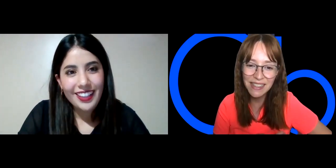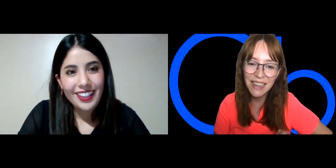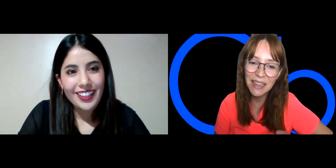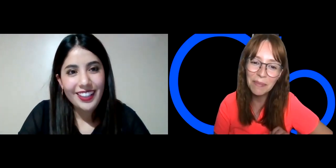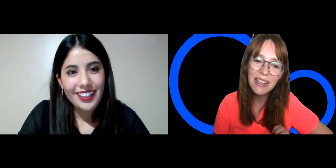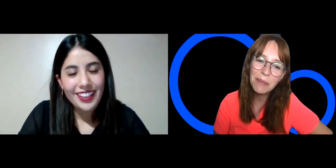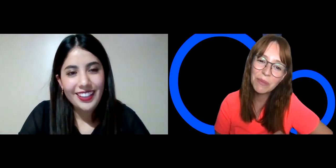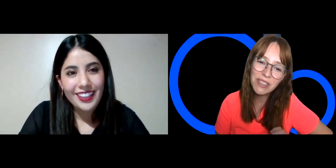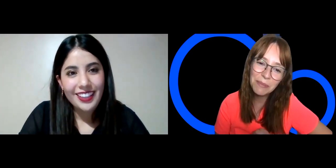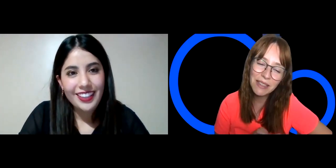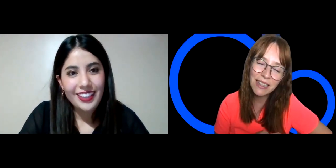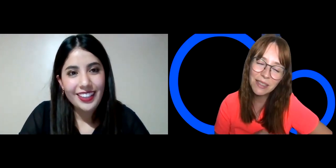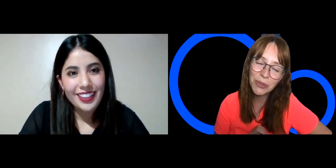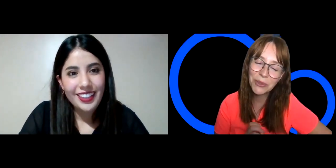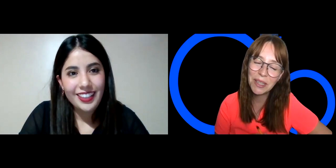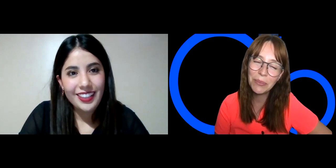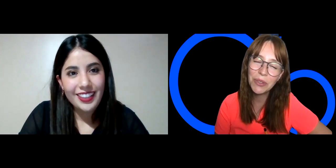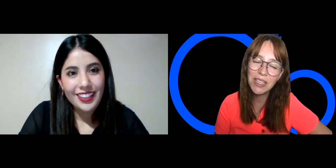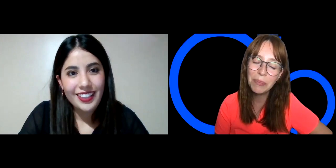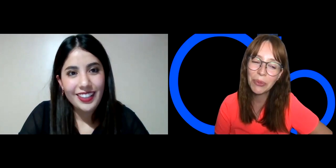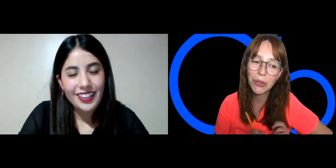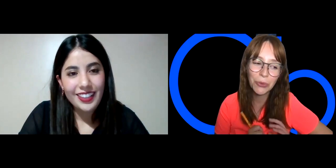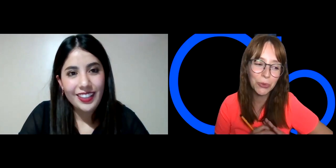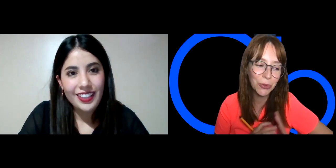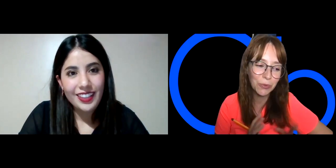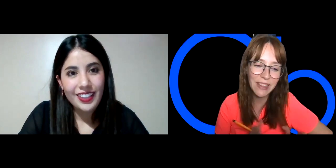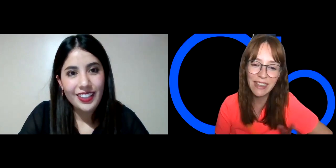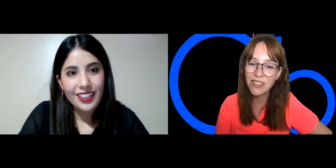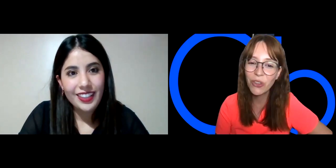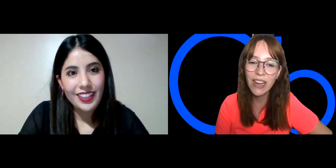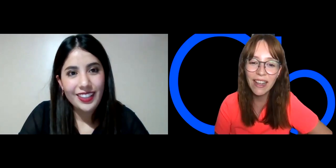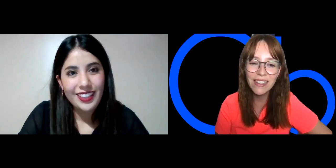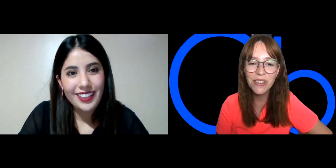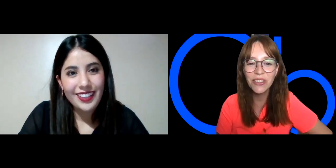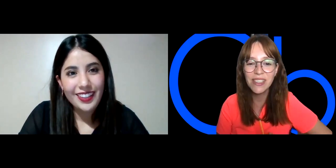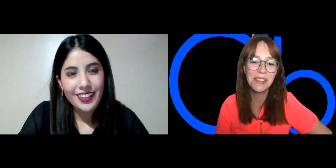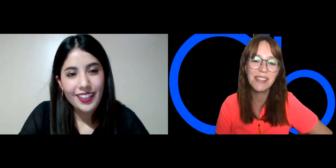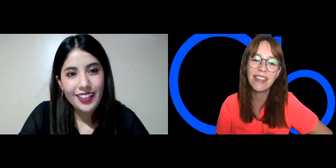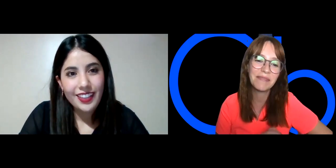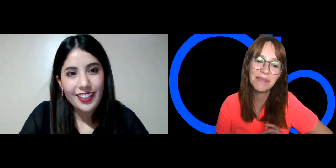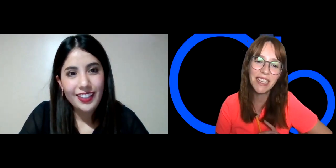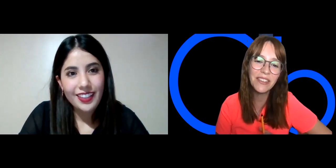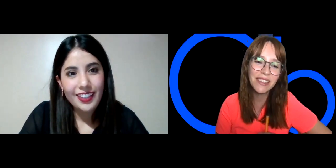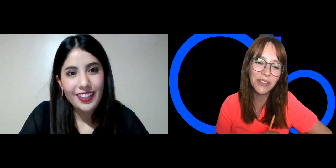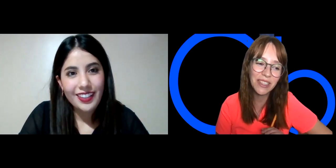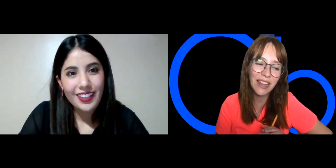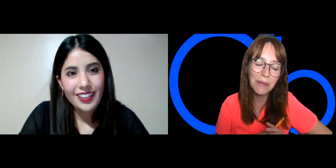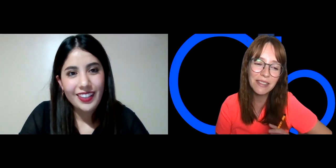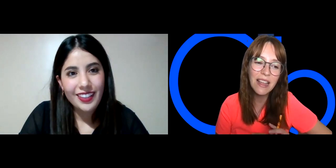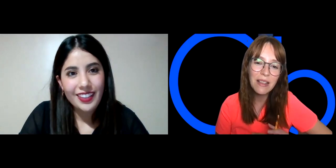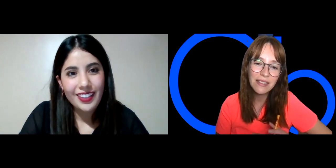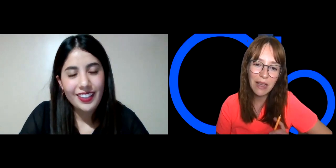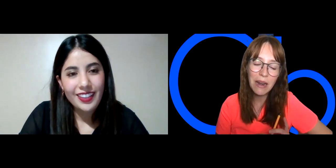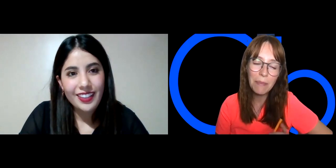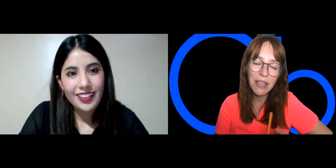en Instagram y pues muchísimas gracias por tu tiempo y por tu dedicación a esto y sigue con esto, que cada